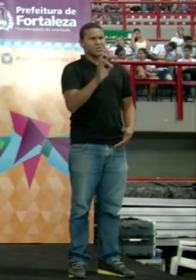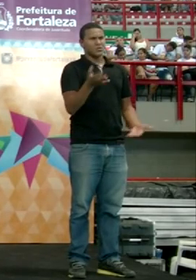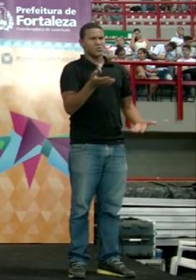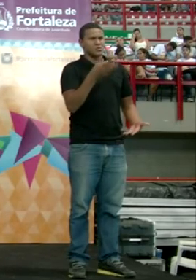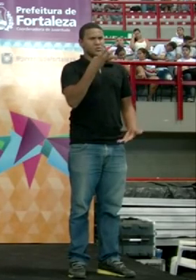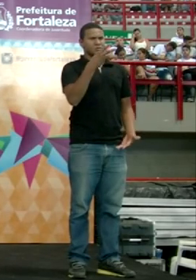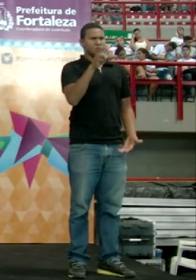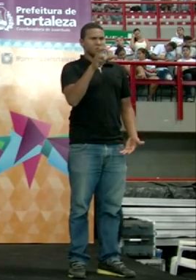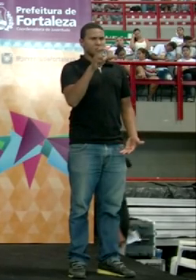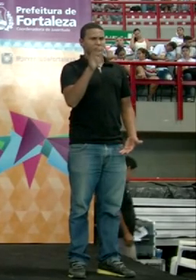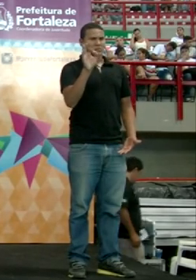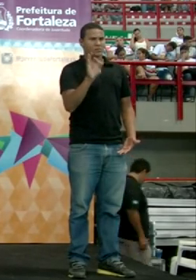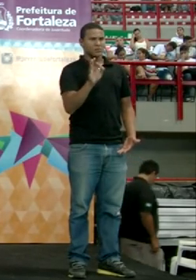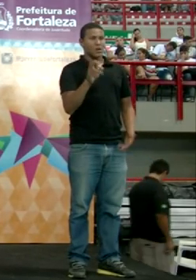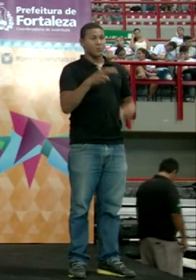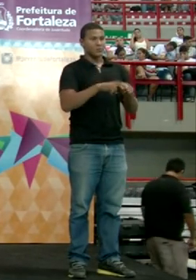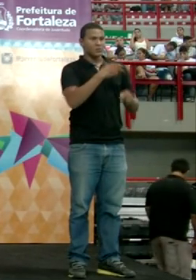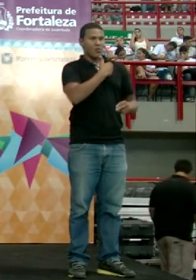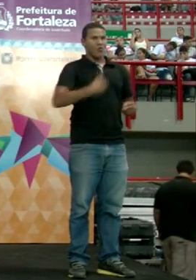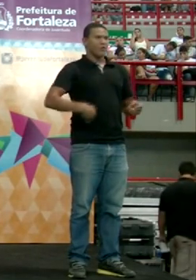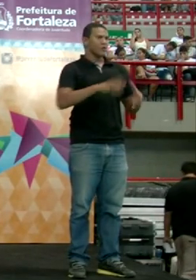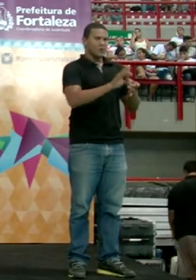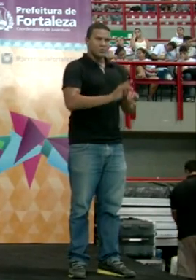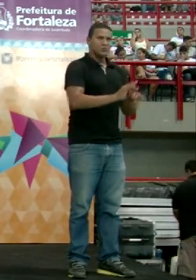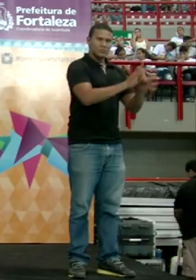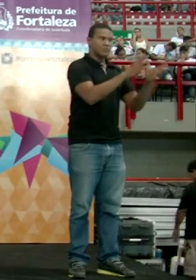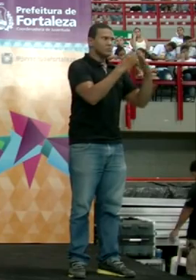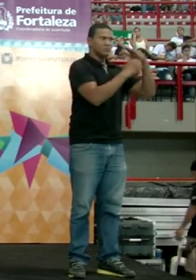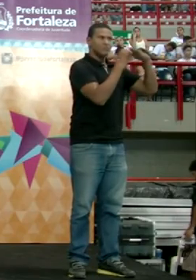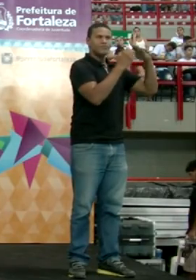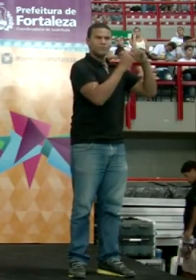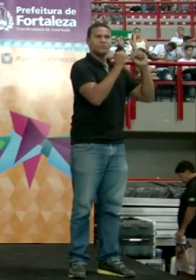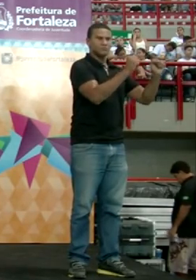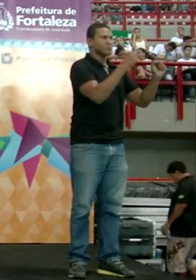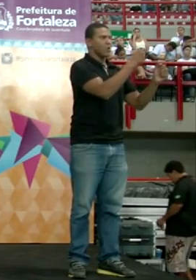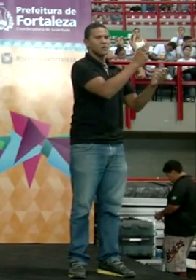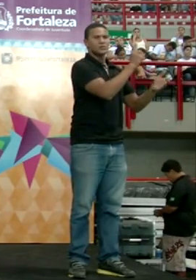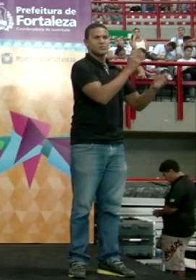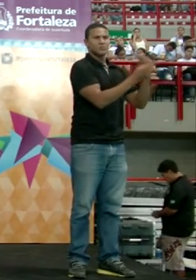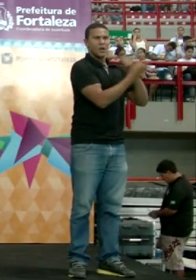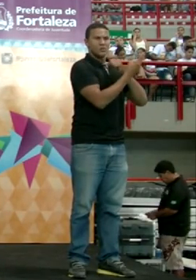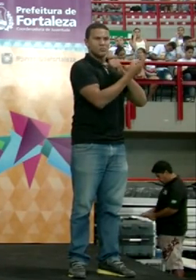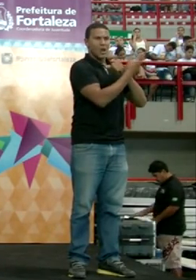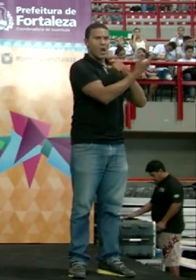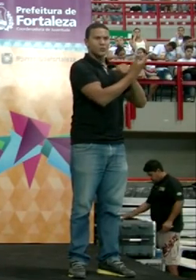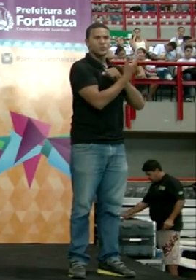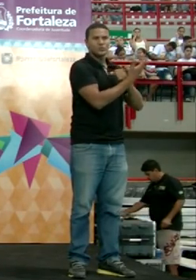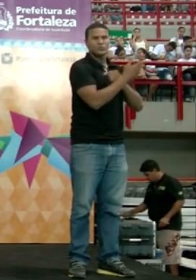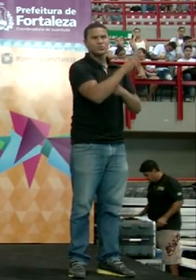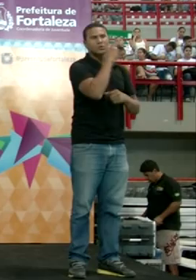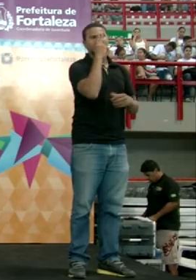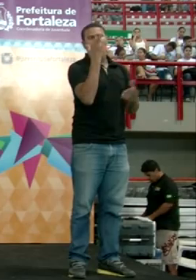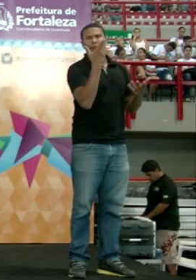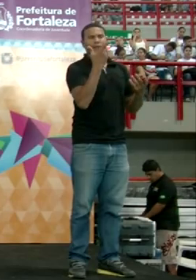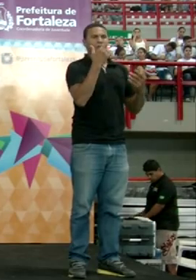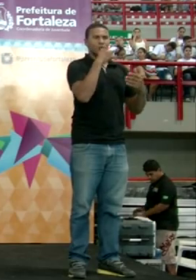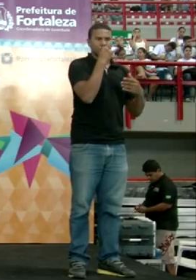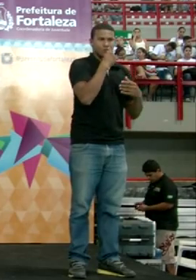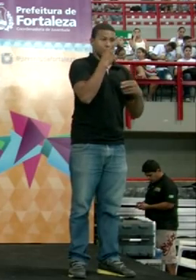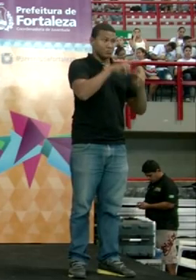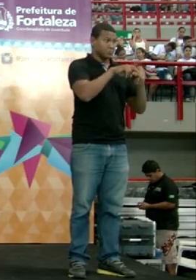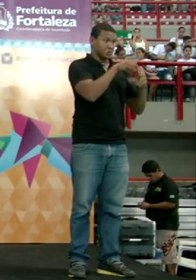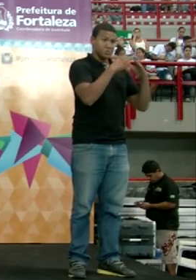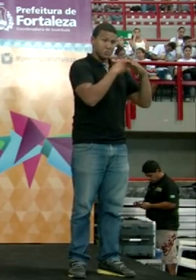35,4%, o governo autoriza o funcionamento das termoelétricas para poder poupar a água das hidrelétricas, né? As termoelétricas produzem